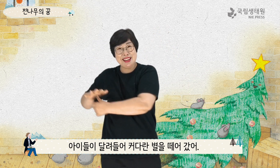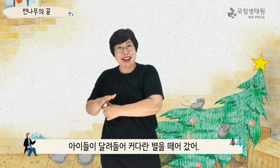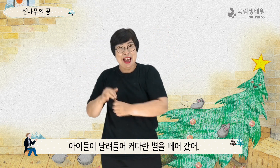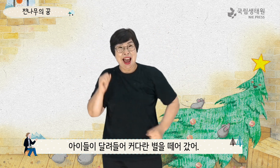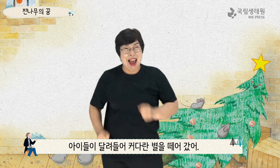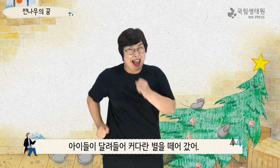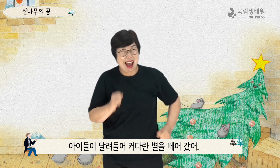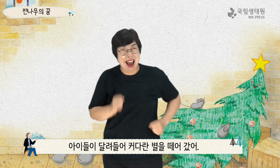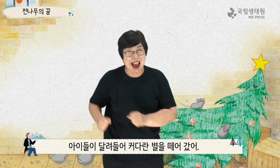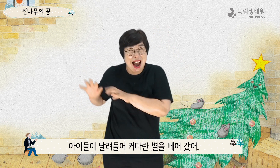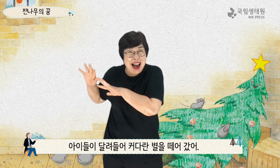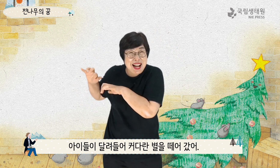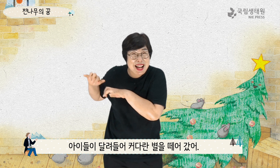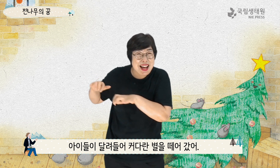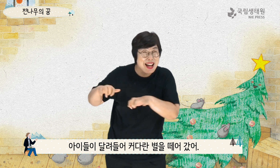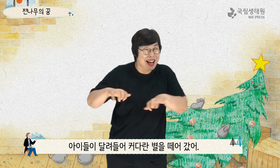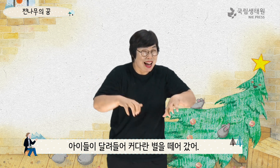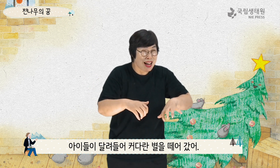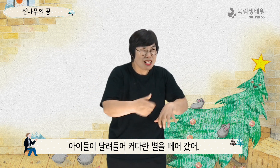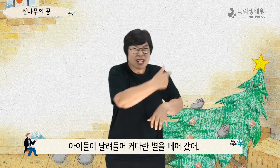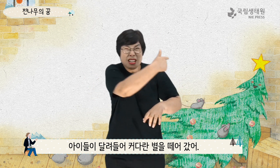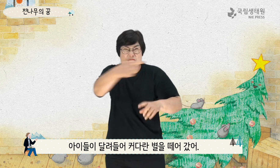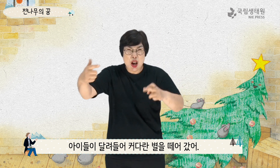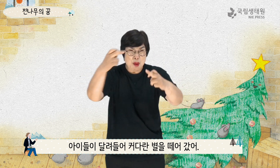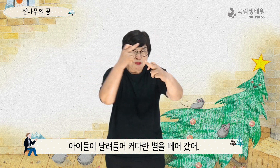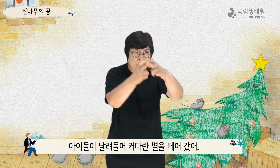아이들이 달려들어 커다란 별을 떼어갔어.